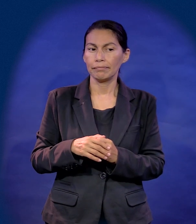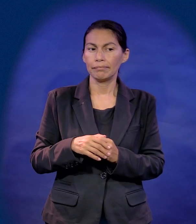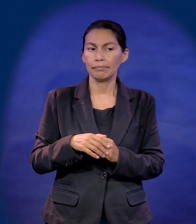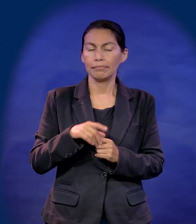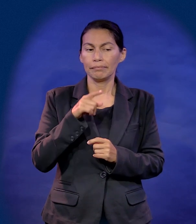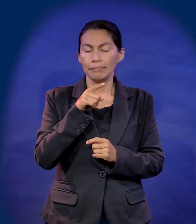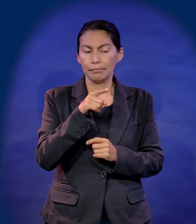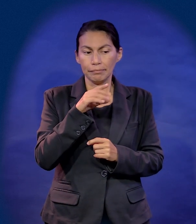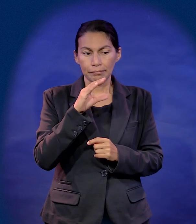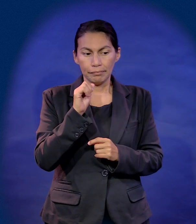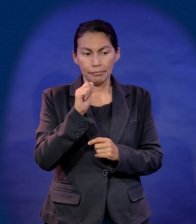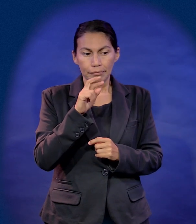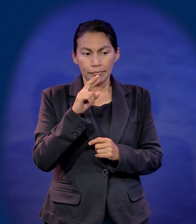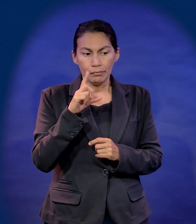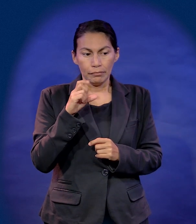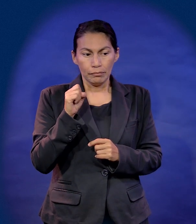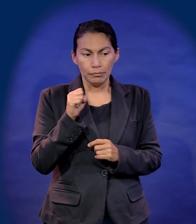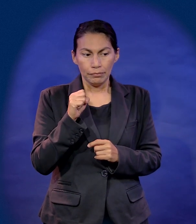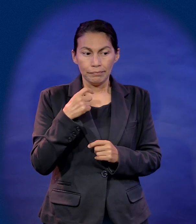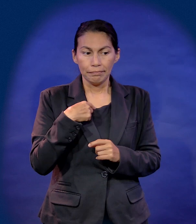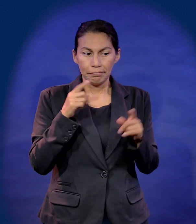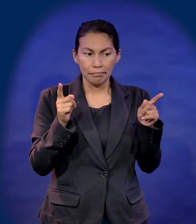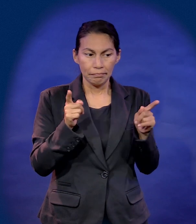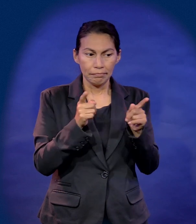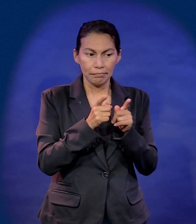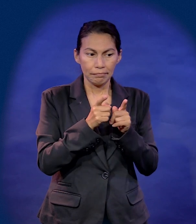le dices, Carlos,